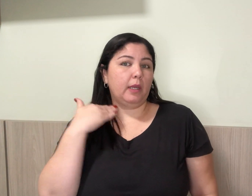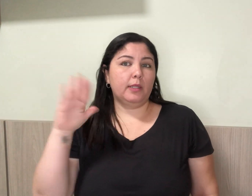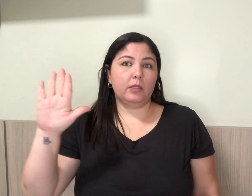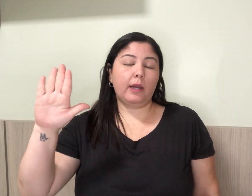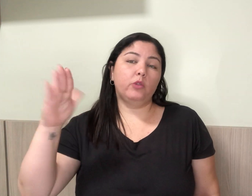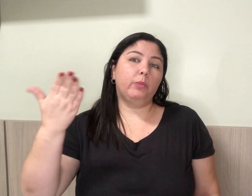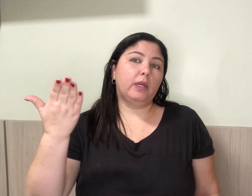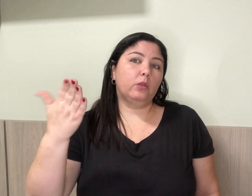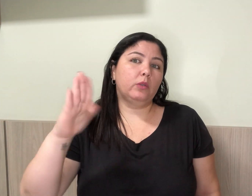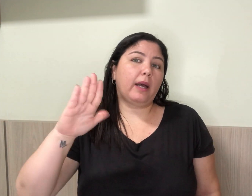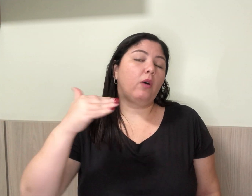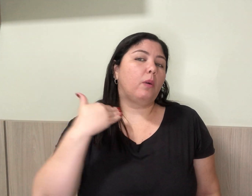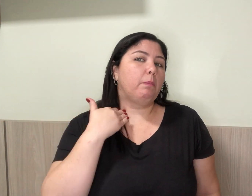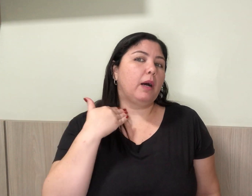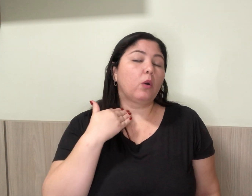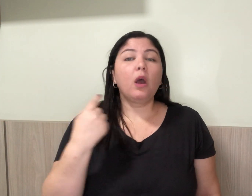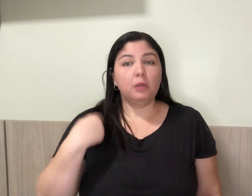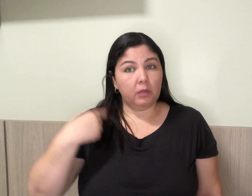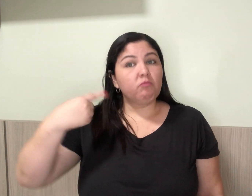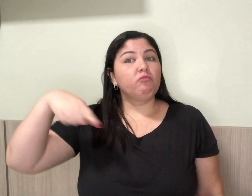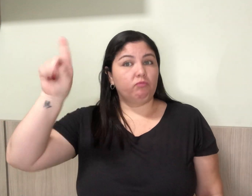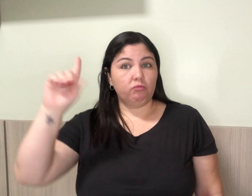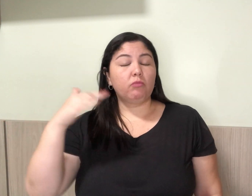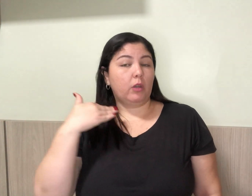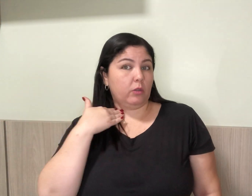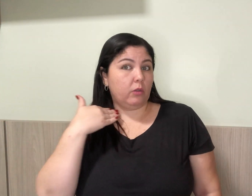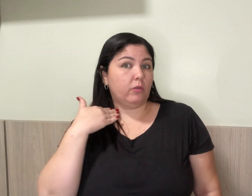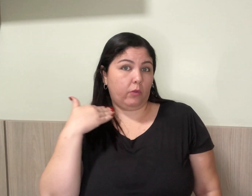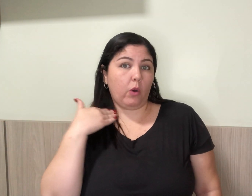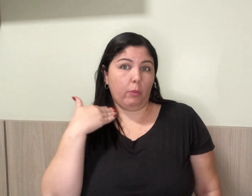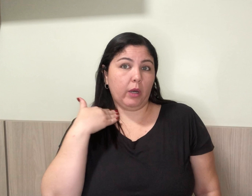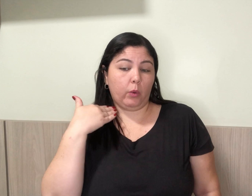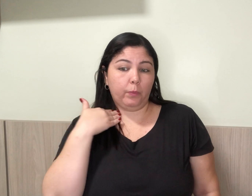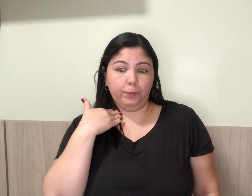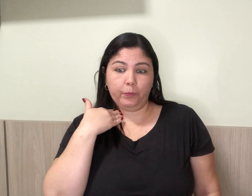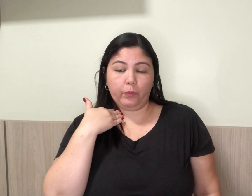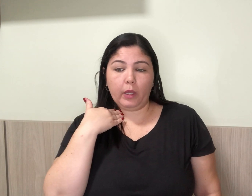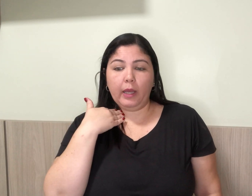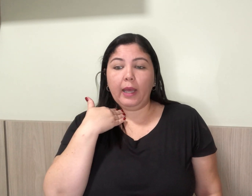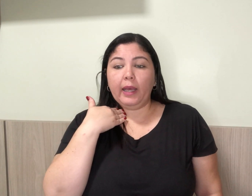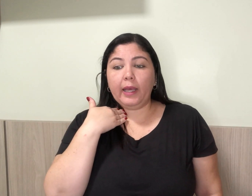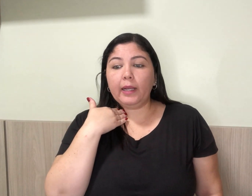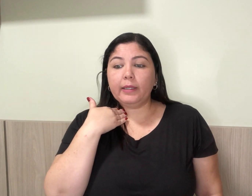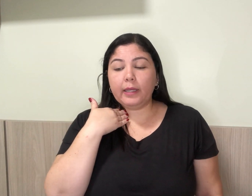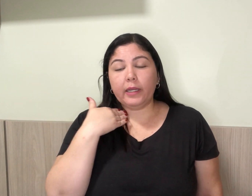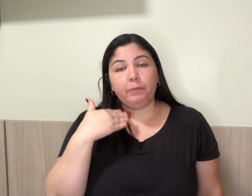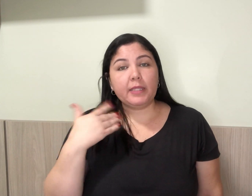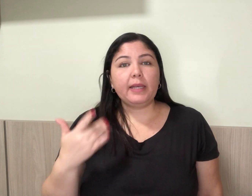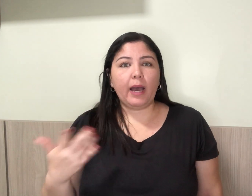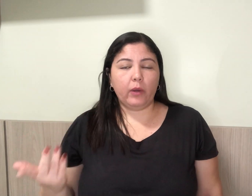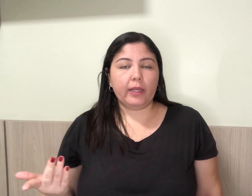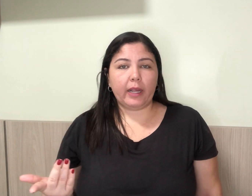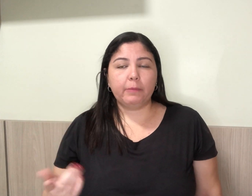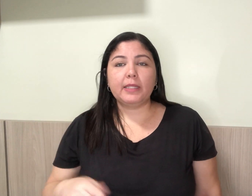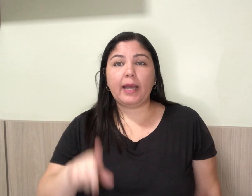esse é o sinal de banco, tá? Ó, banco. Vou ao banco. Ela querer passear, ela quer passear.